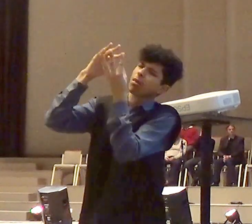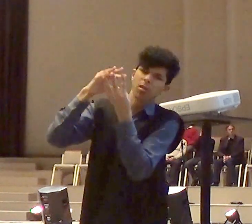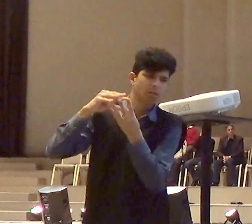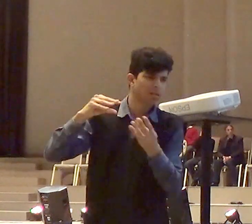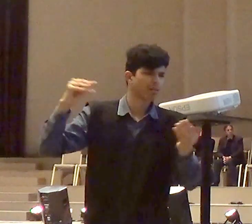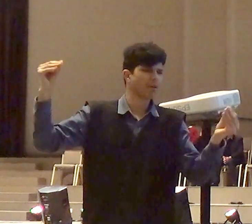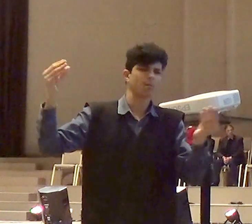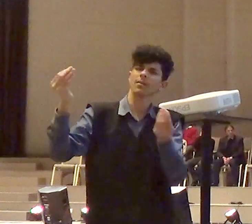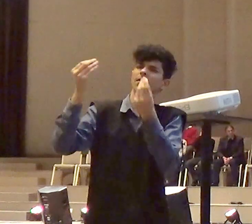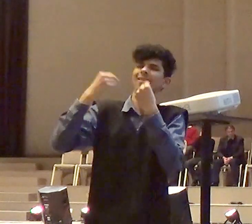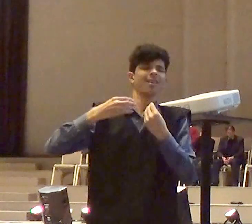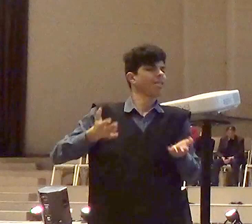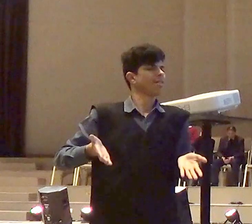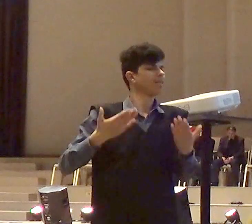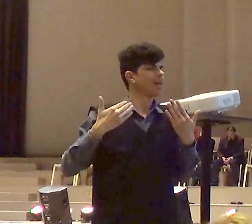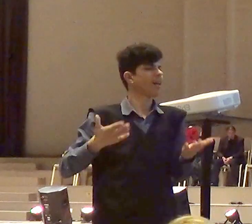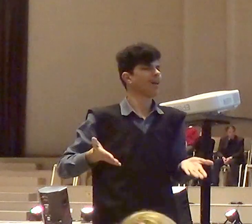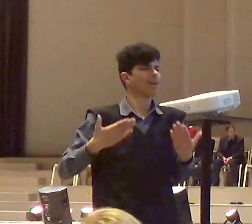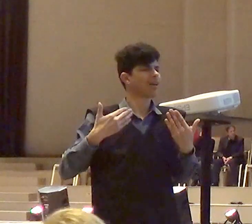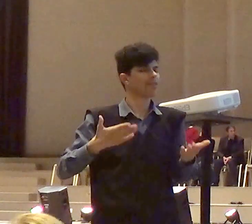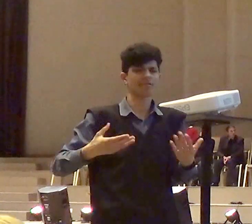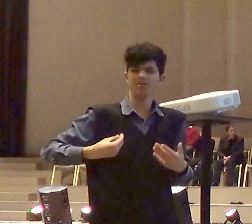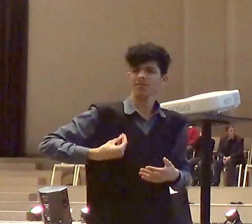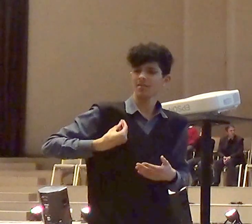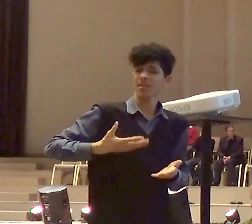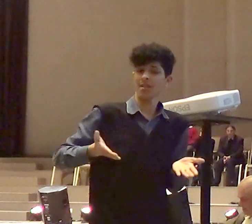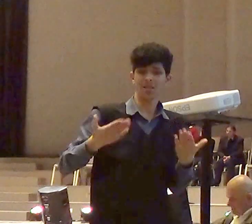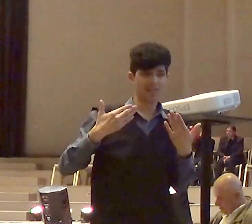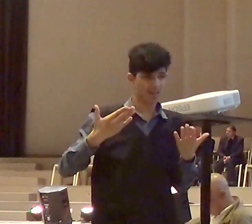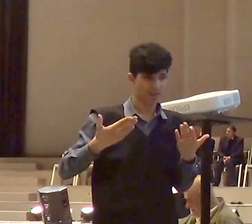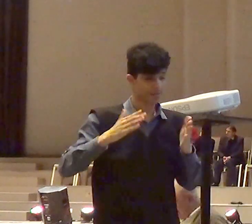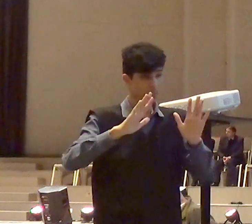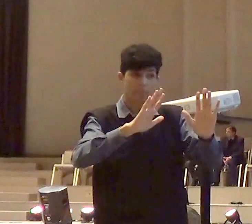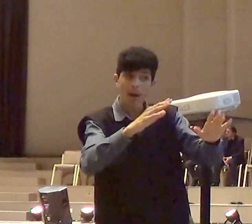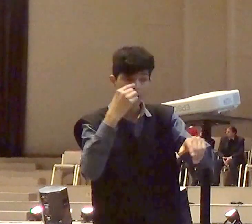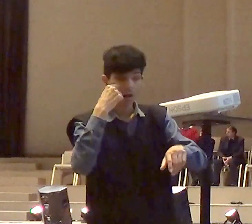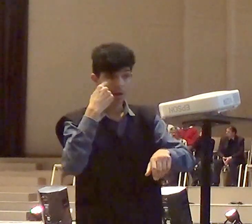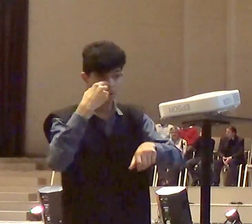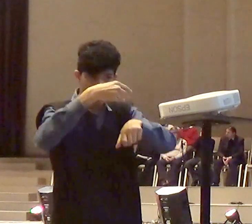e olha a tentação vai continuar